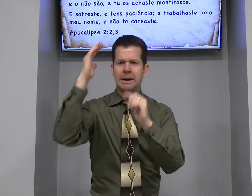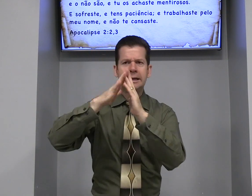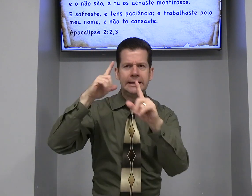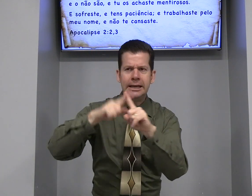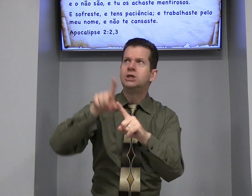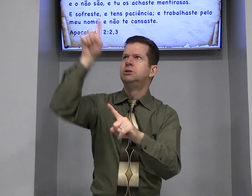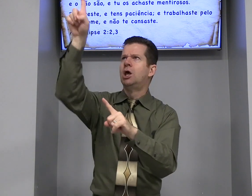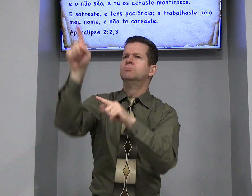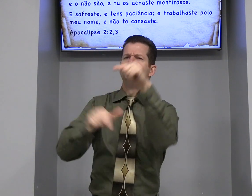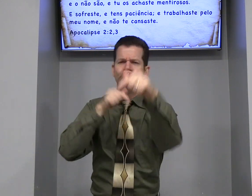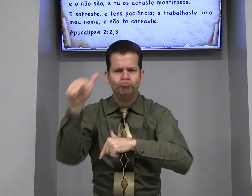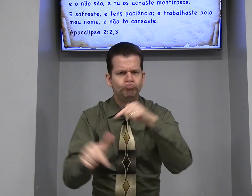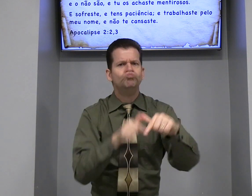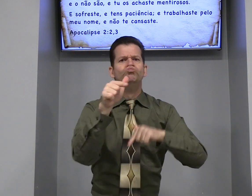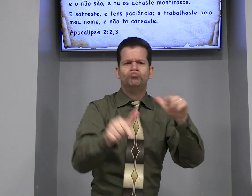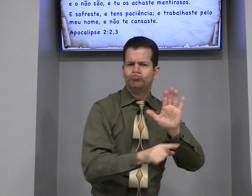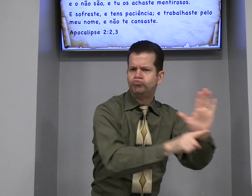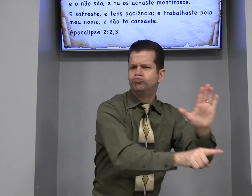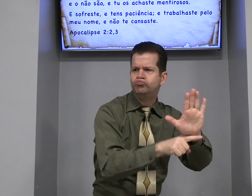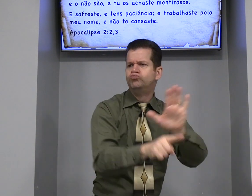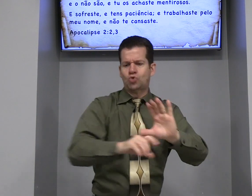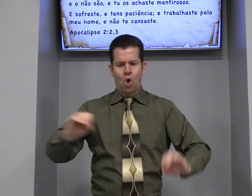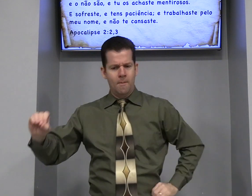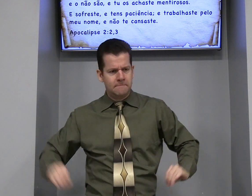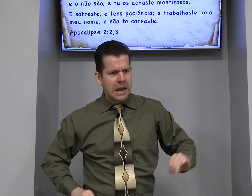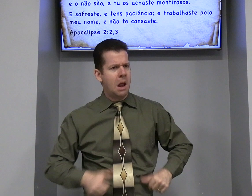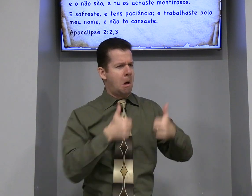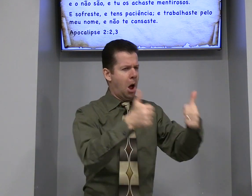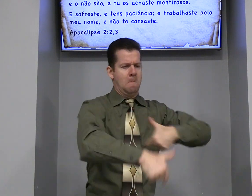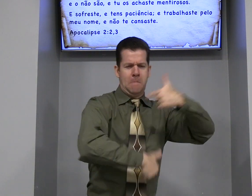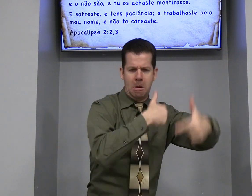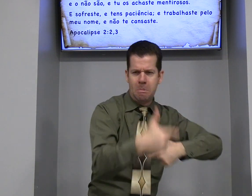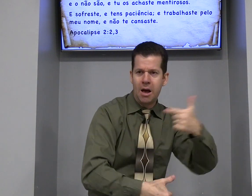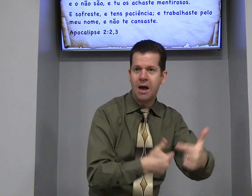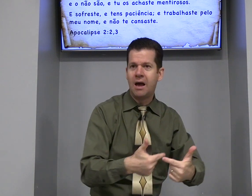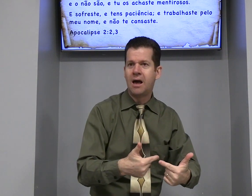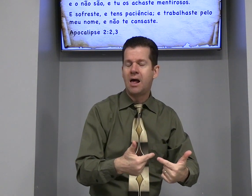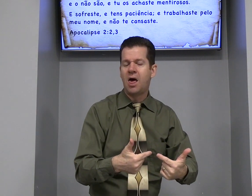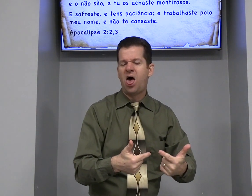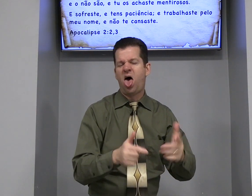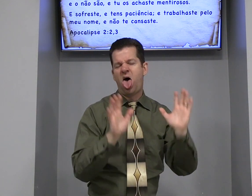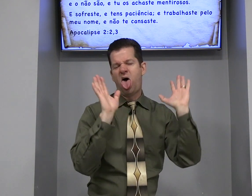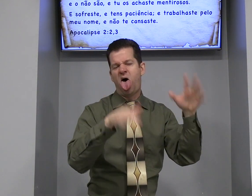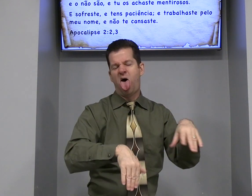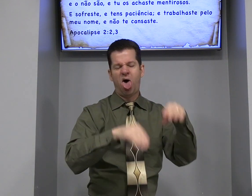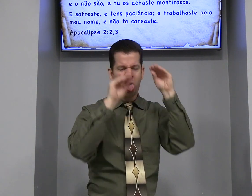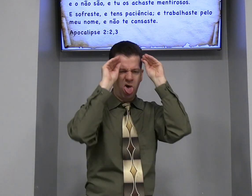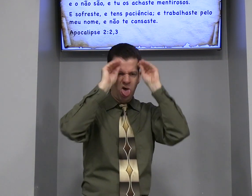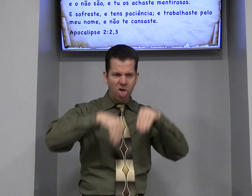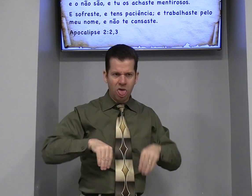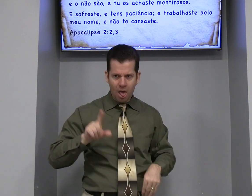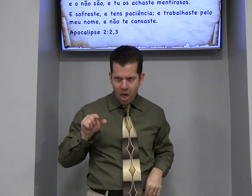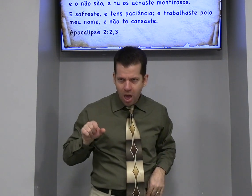você é crente, você trabalha, ajuda, é obreiro e faz as obras e depois